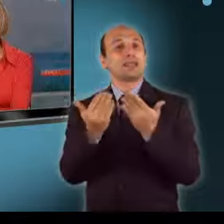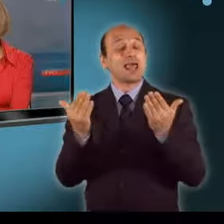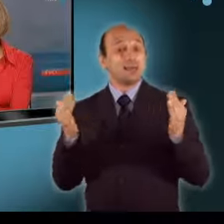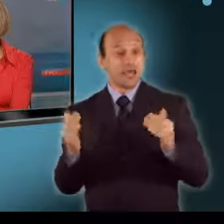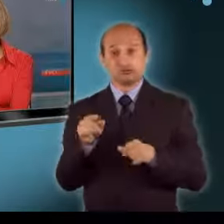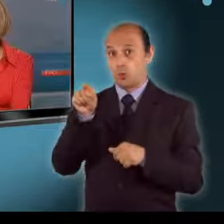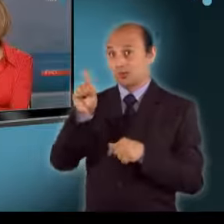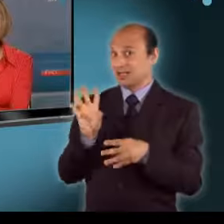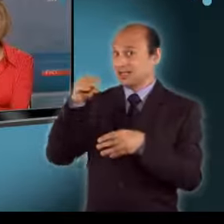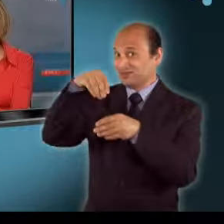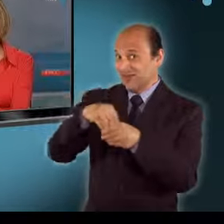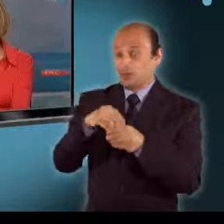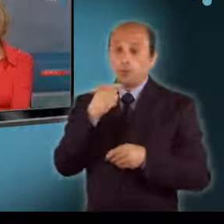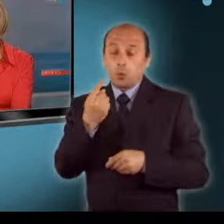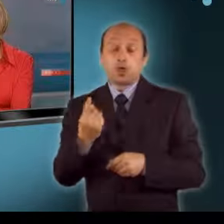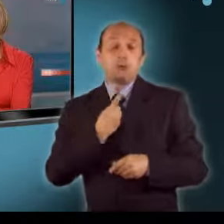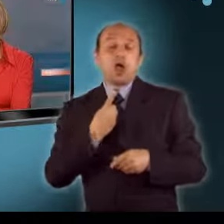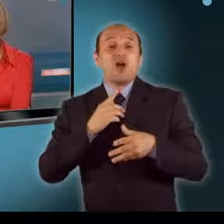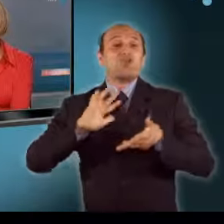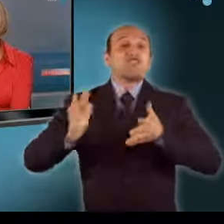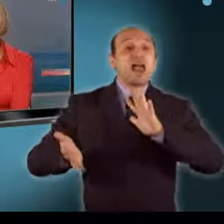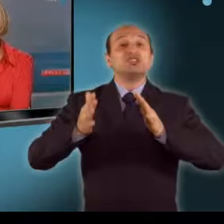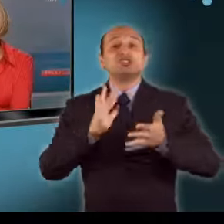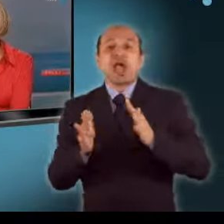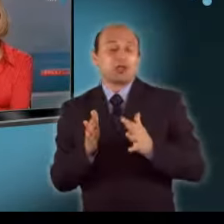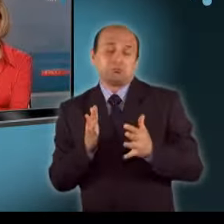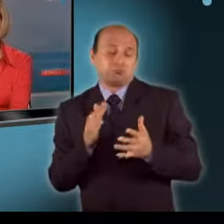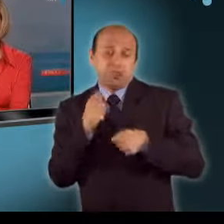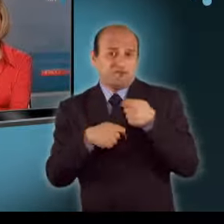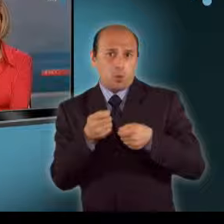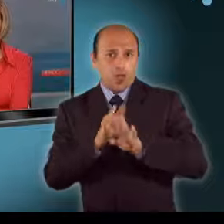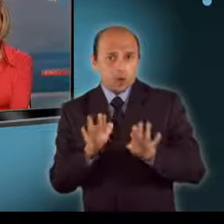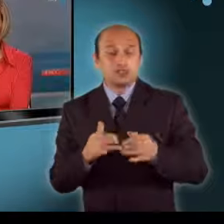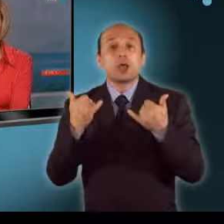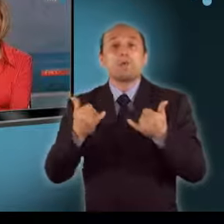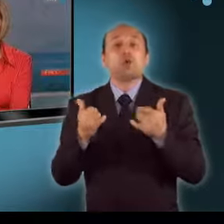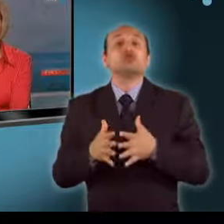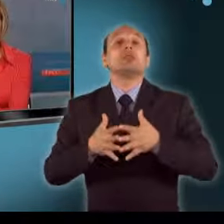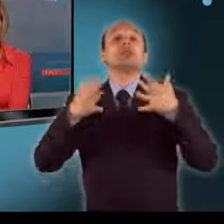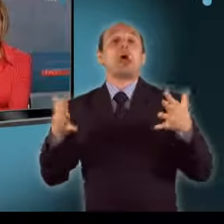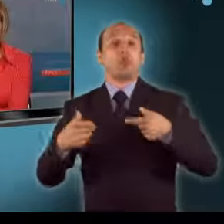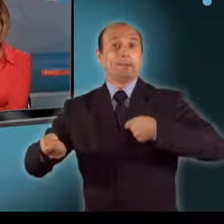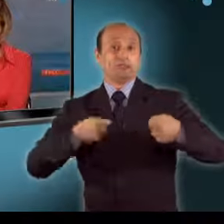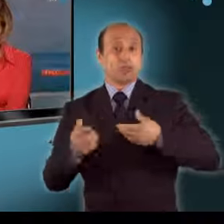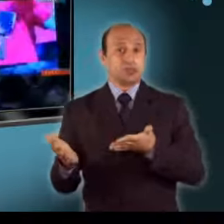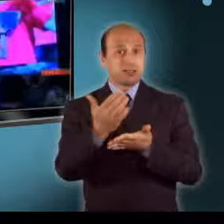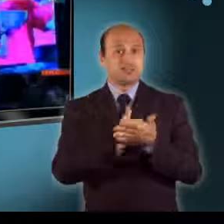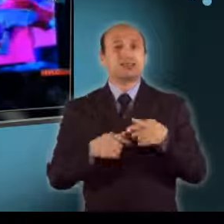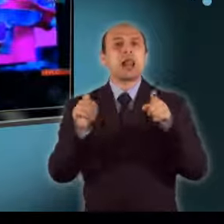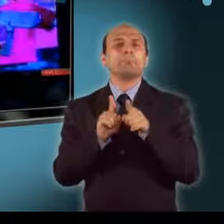azt mondták, ők egyelőre nem érzik a válságot, a videójáték üzlet már a nagyobb piac, mint a zene és a mozi együttvéve.